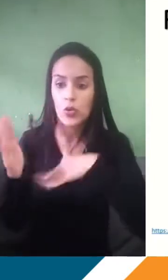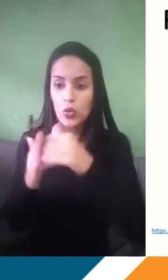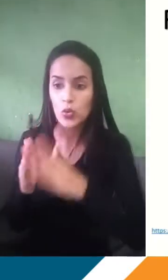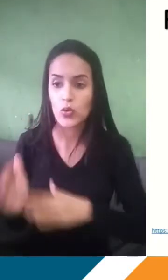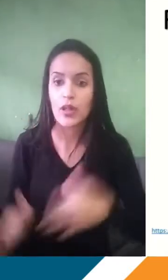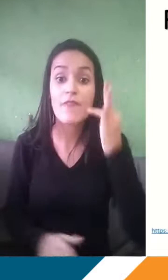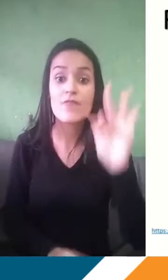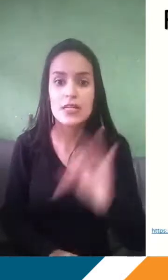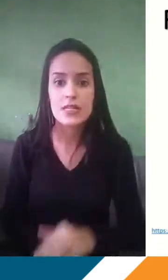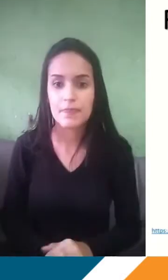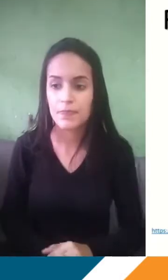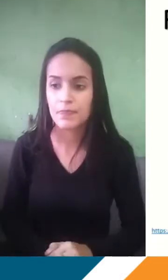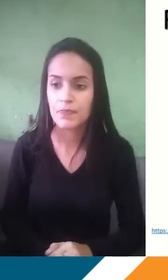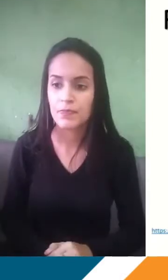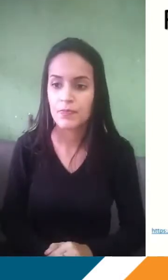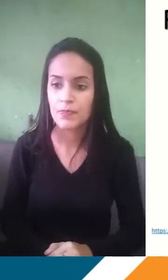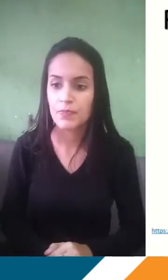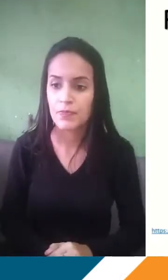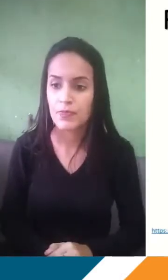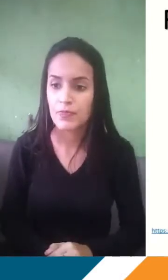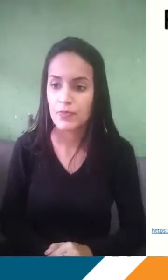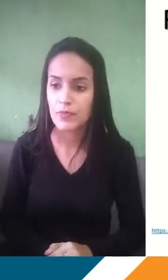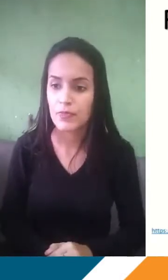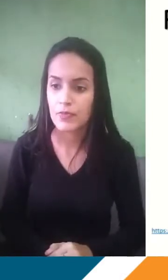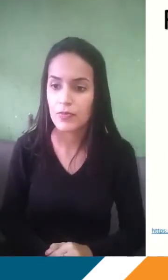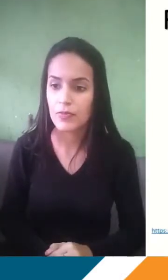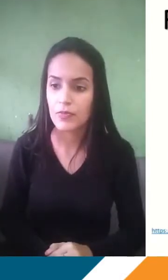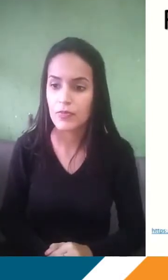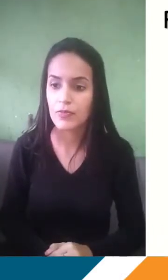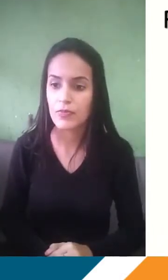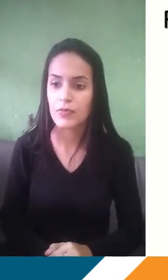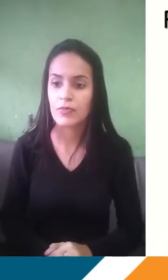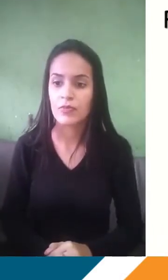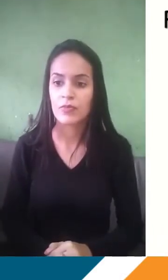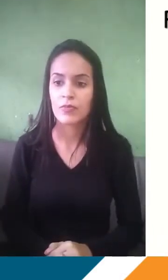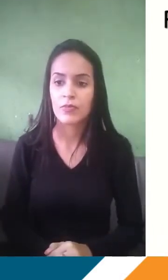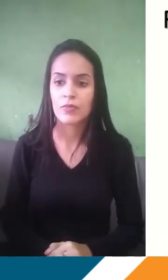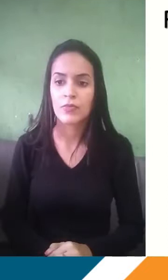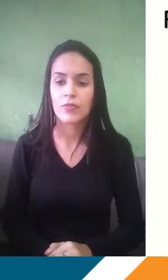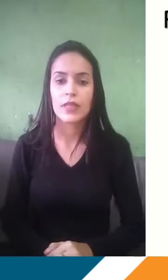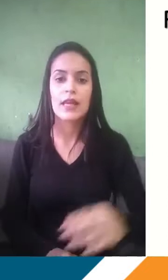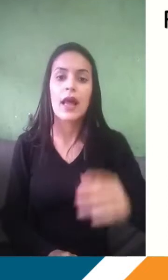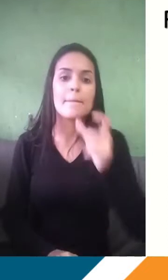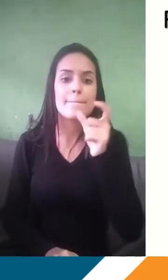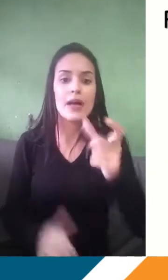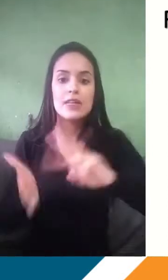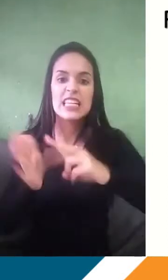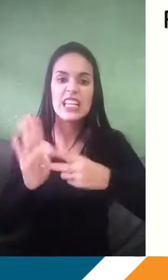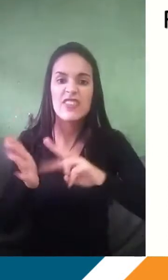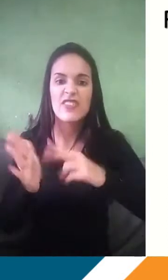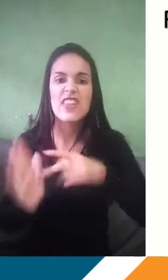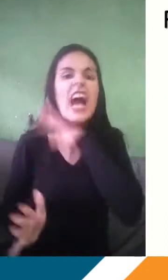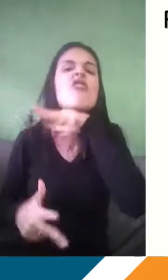movimento vem da palavra francesa fauve, que significa feras. E suas características são o